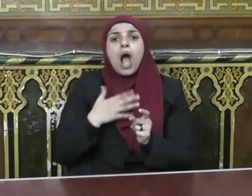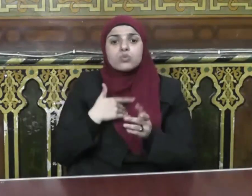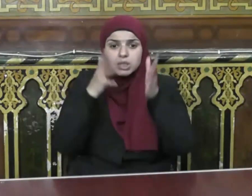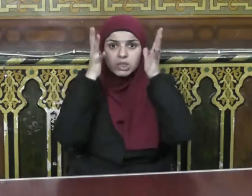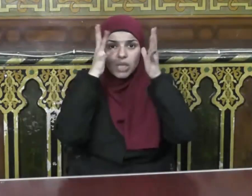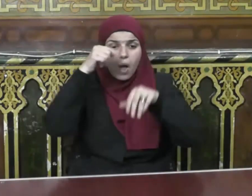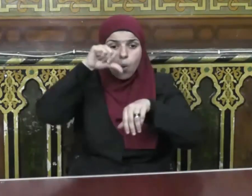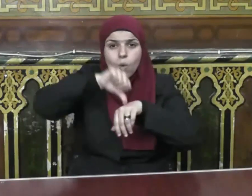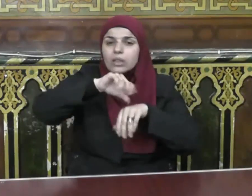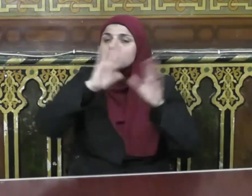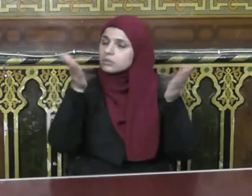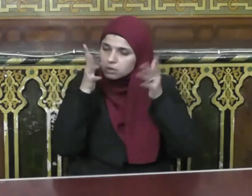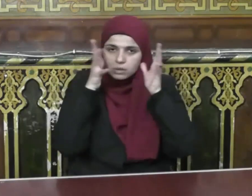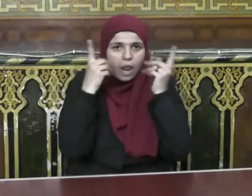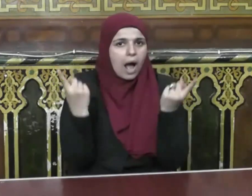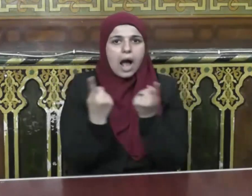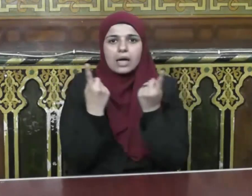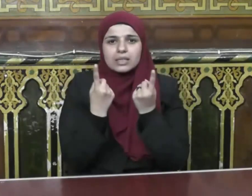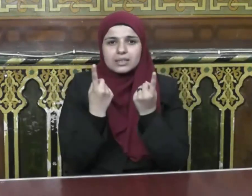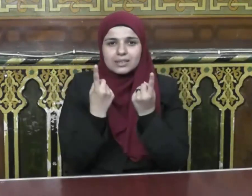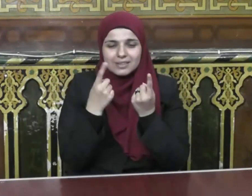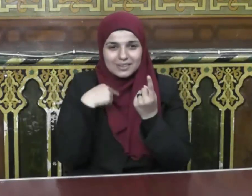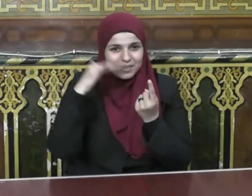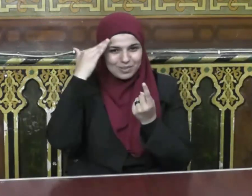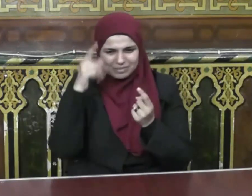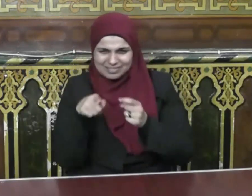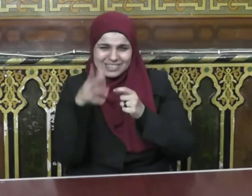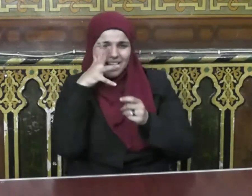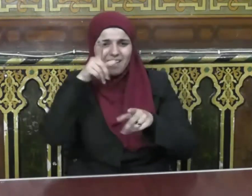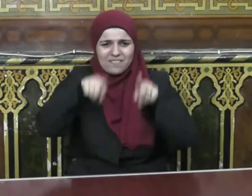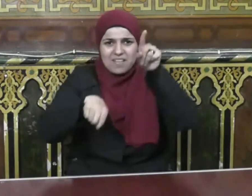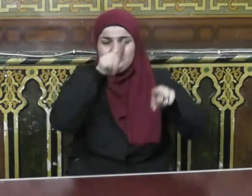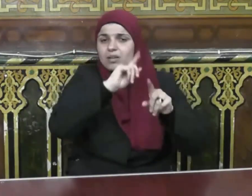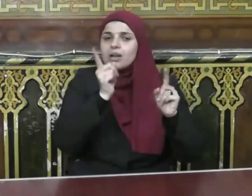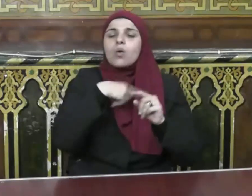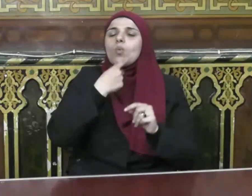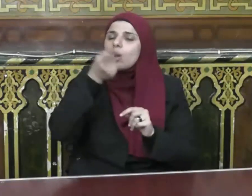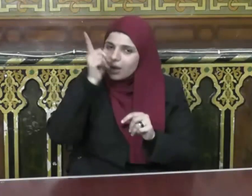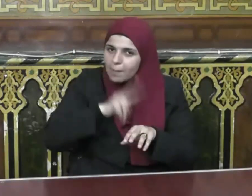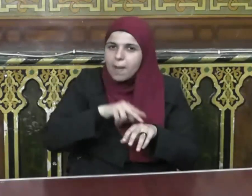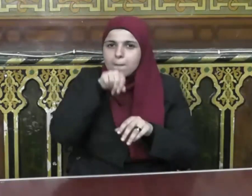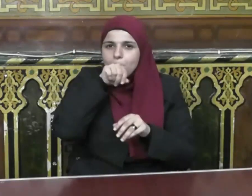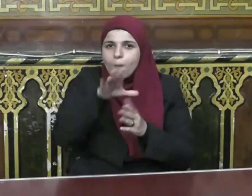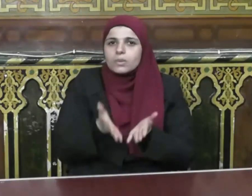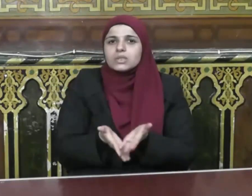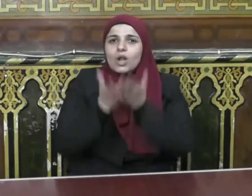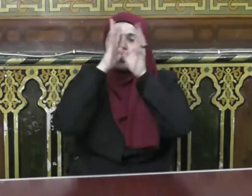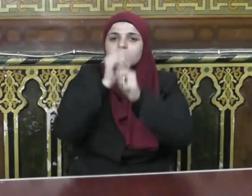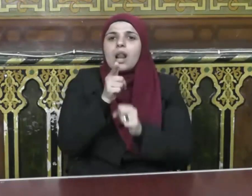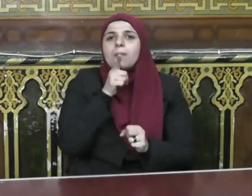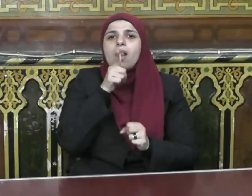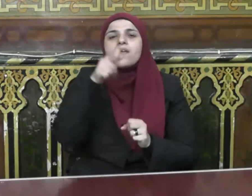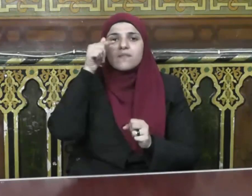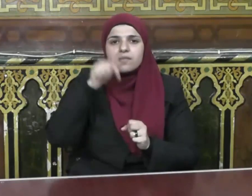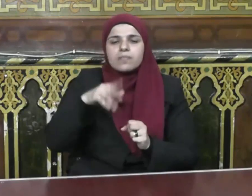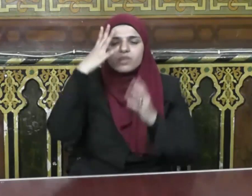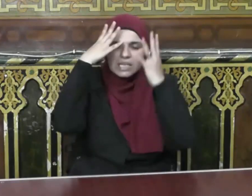الصلاة فليصلي. ولقد جسد لنا النبي صلى الله عليه وسلم السماحة